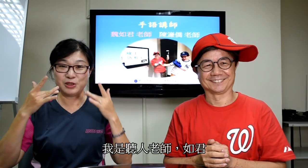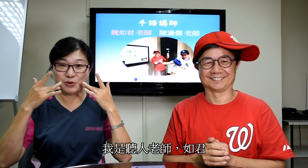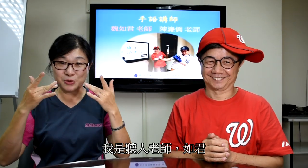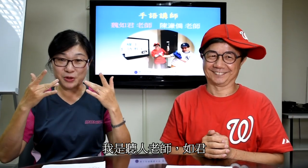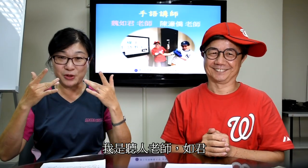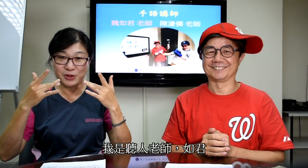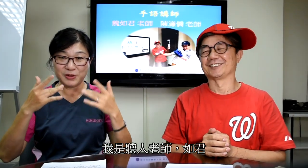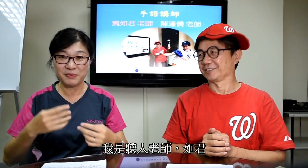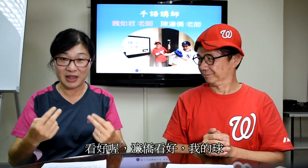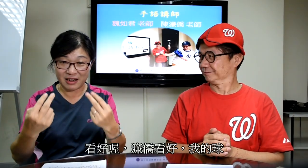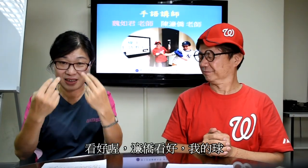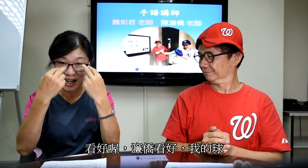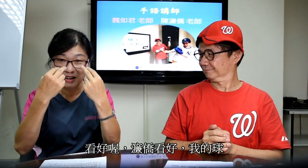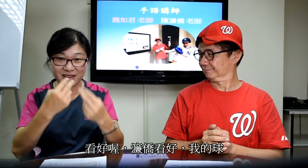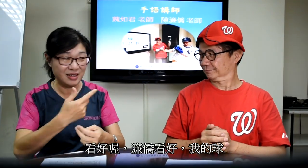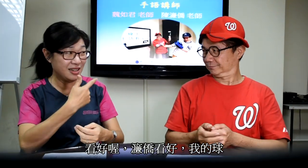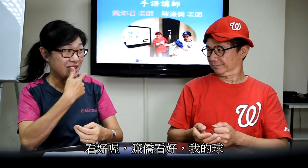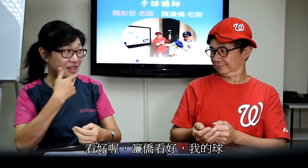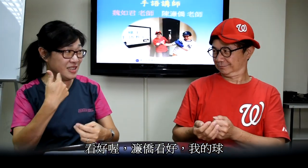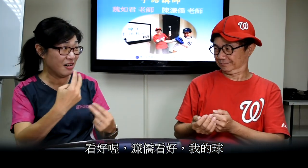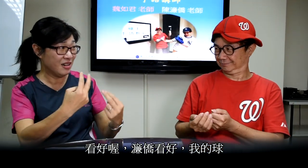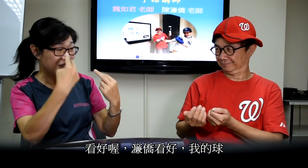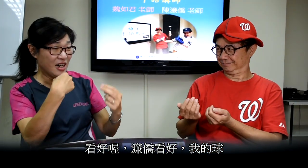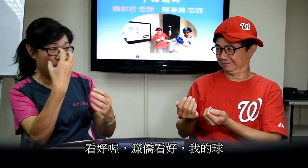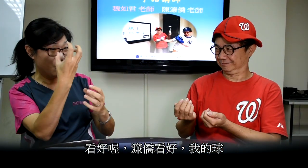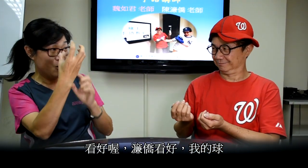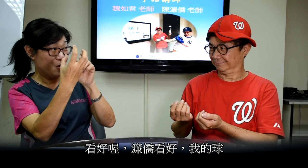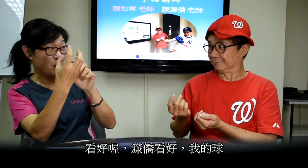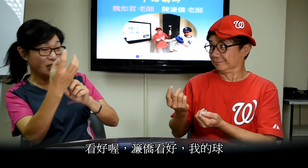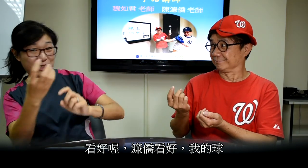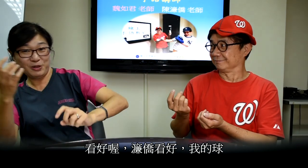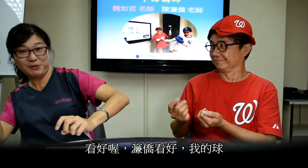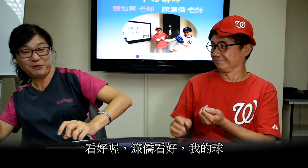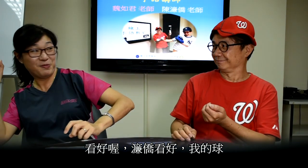如君。看好哦，连桥，看好我的球。